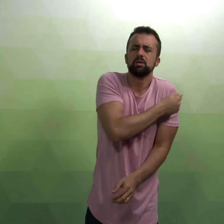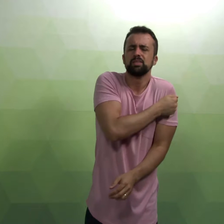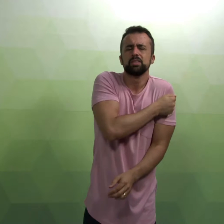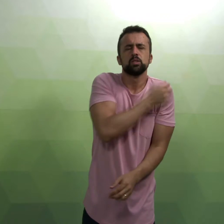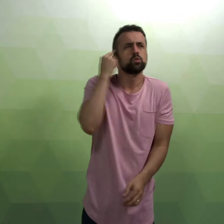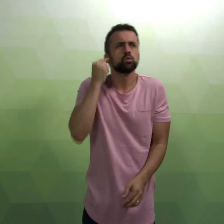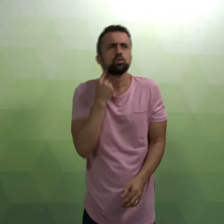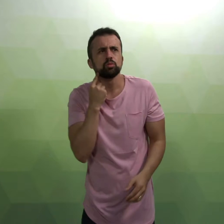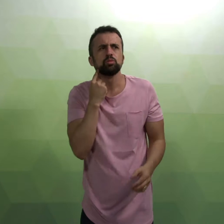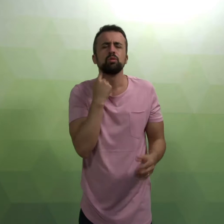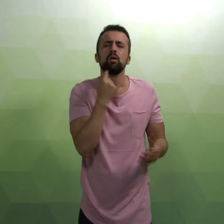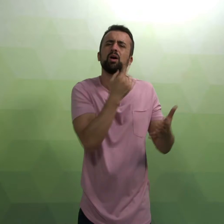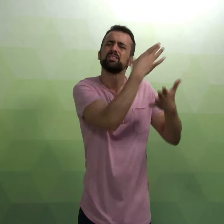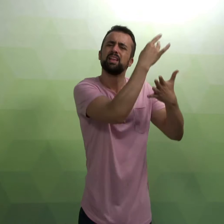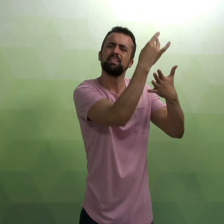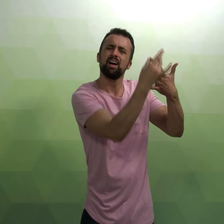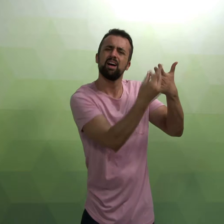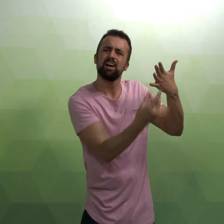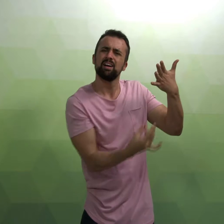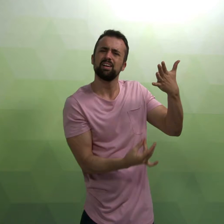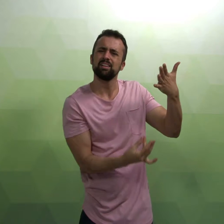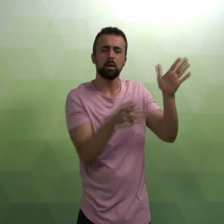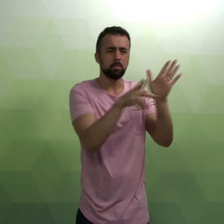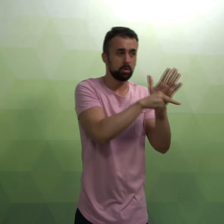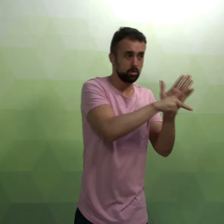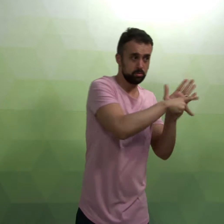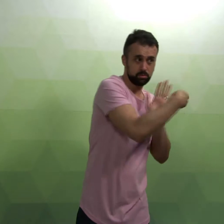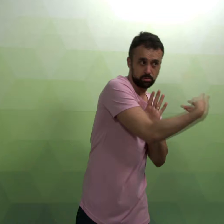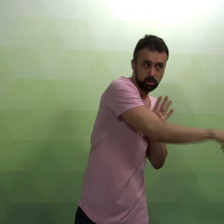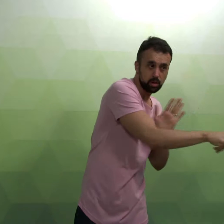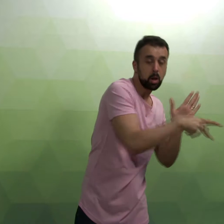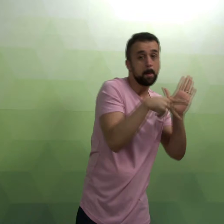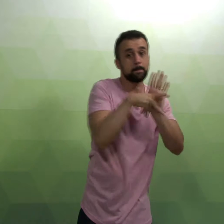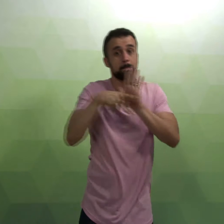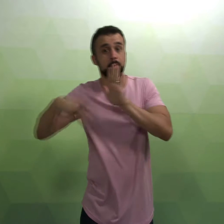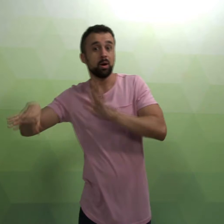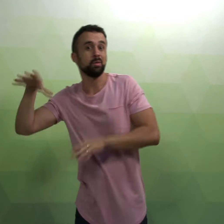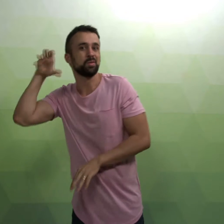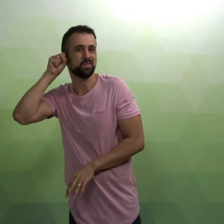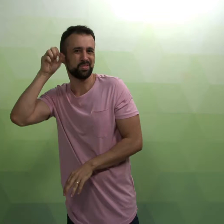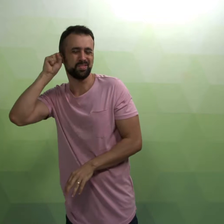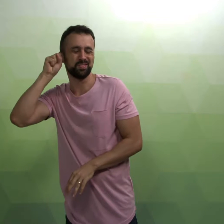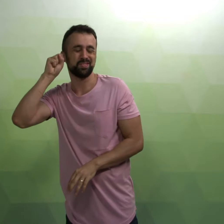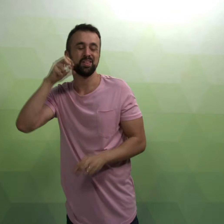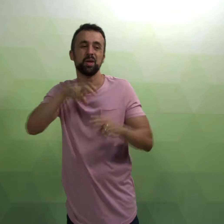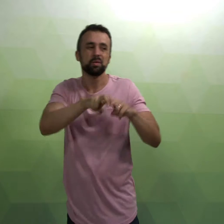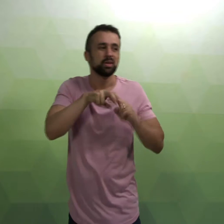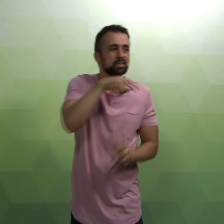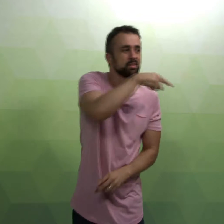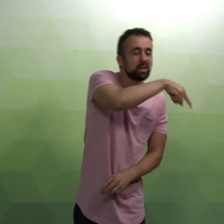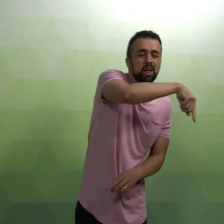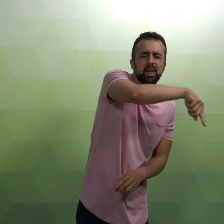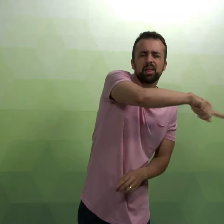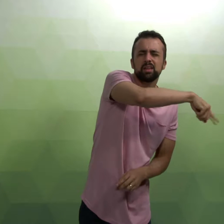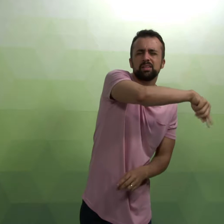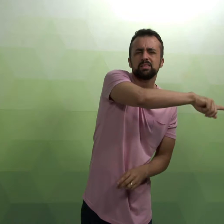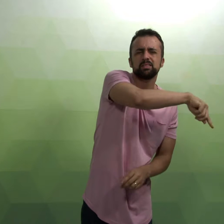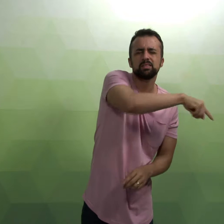a importância de mostrarmos para os alunos surdos as peculiaridades de cada língua, para que